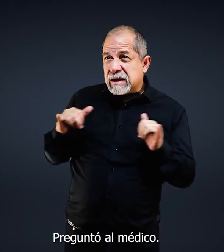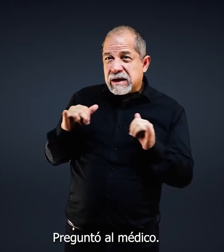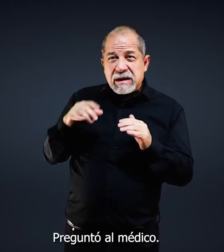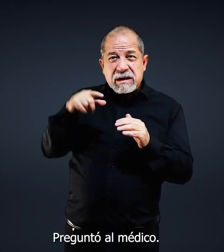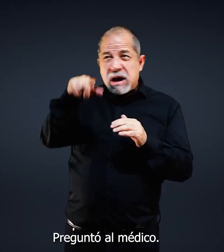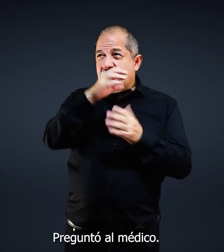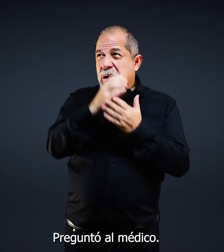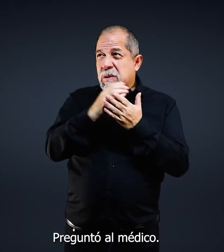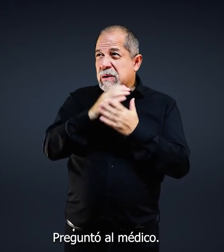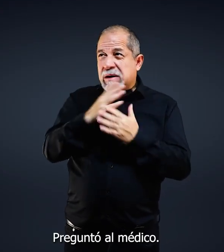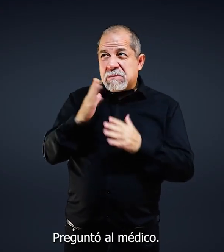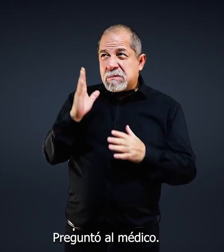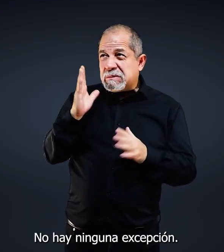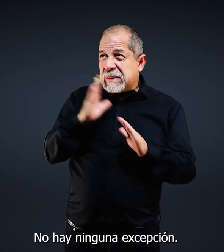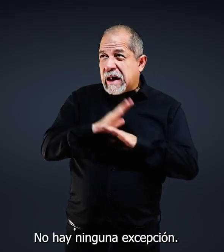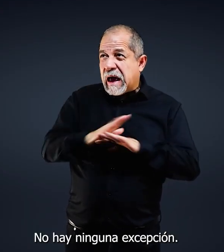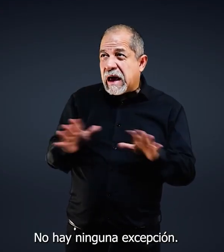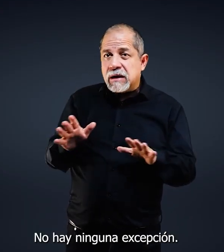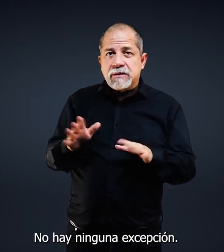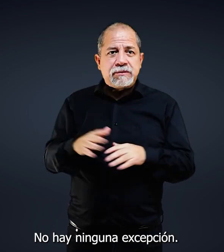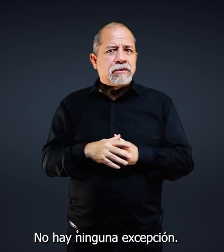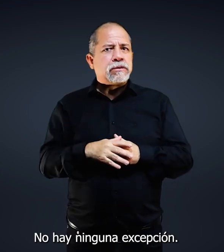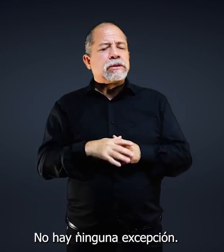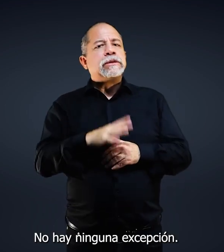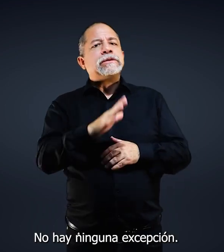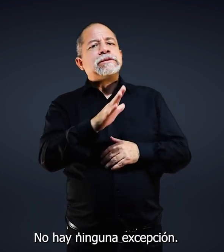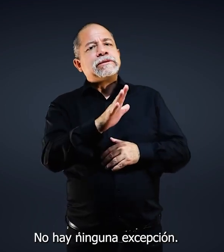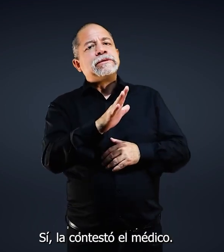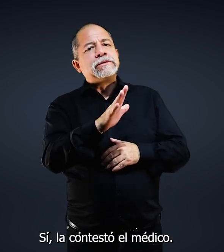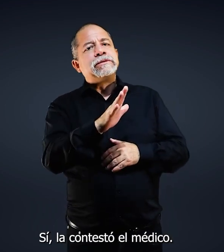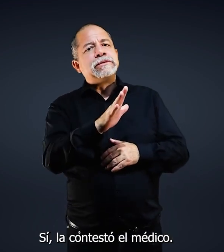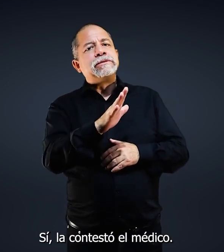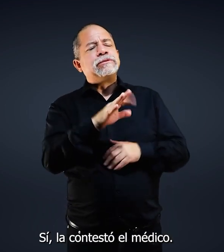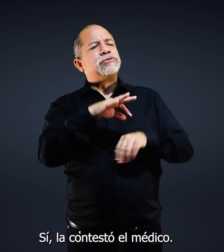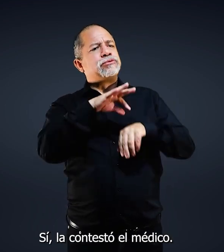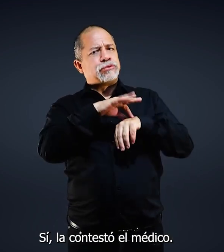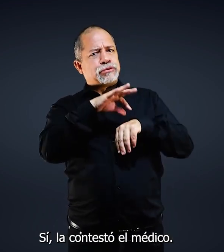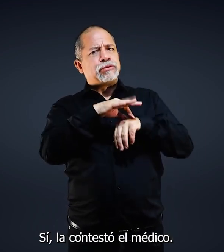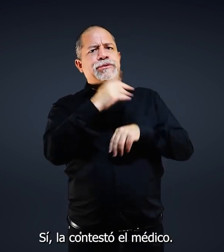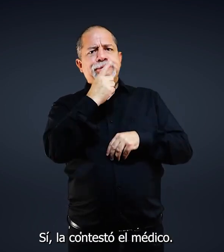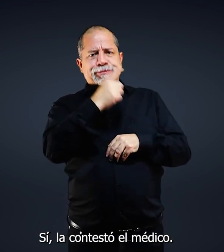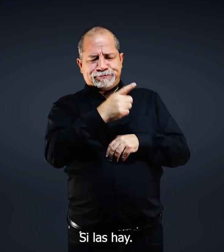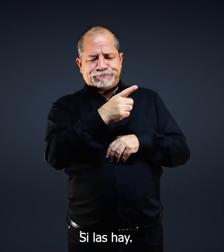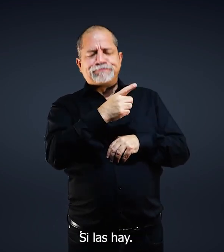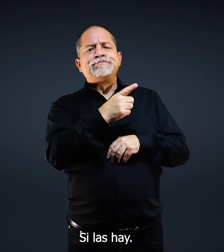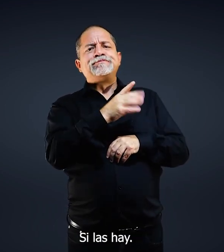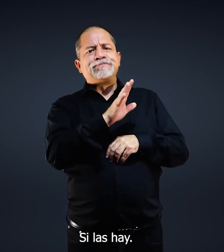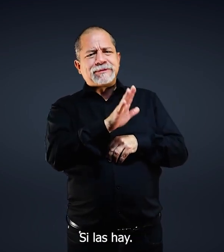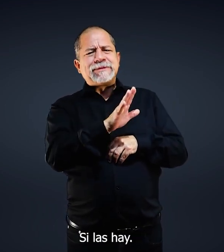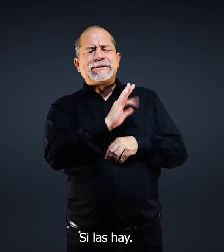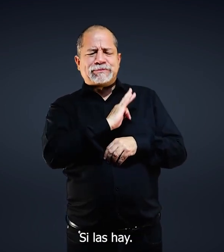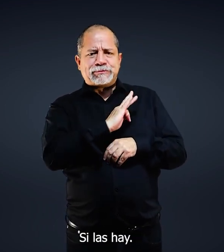Preguntó al médico: «¿No hay ninguna excepción?» «Sí», la contestó el médico, «sí las hay.